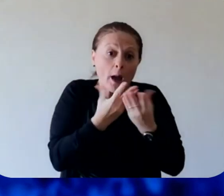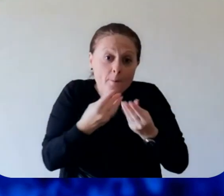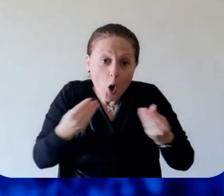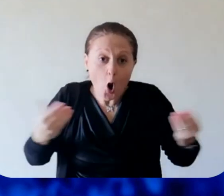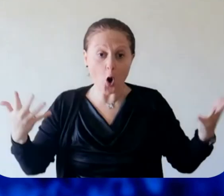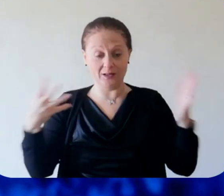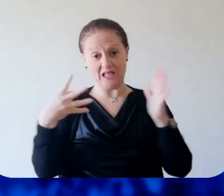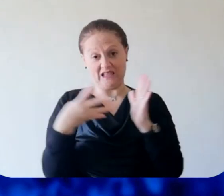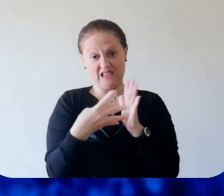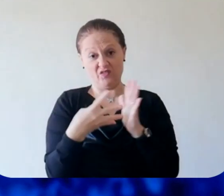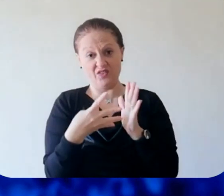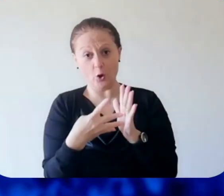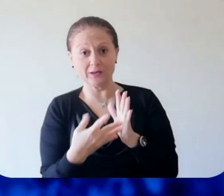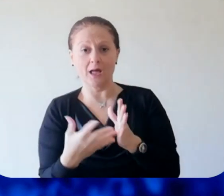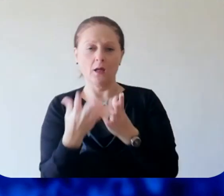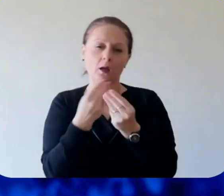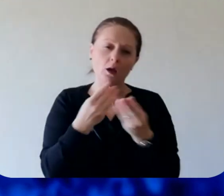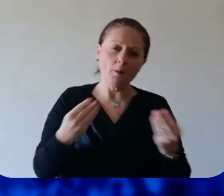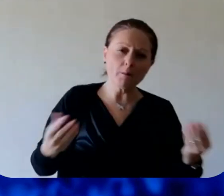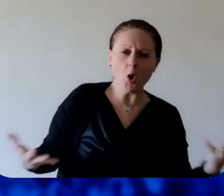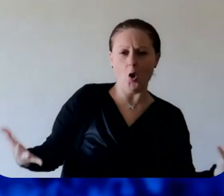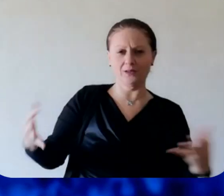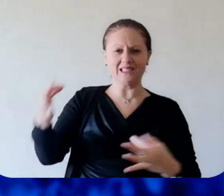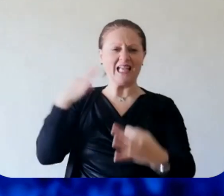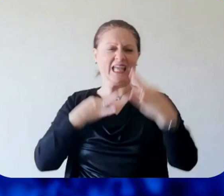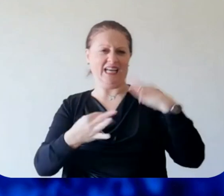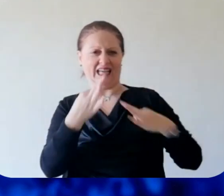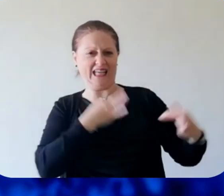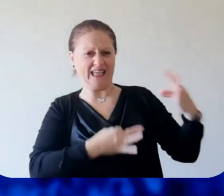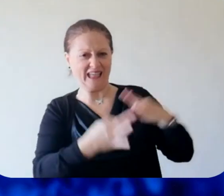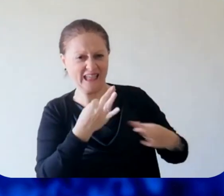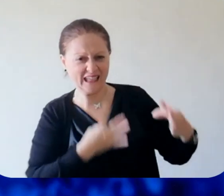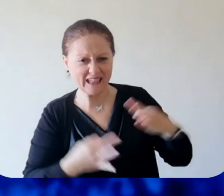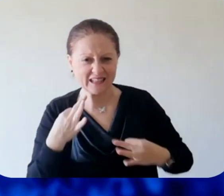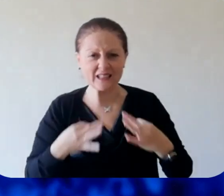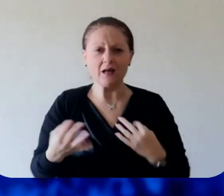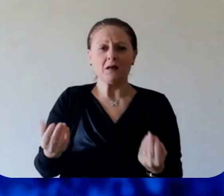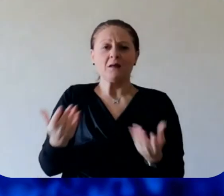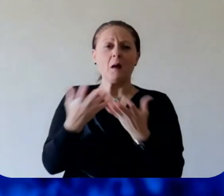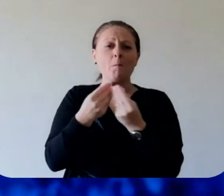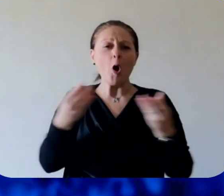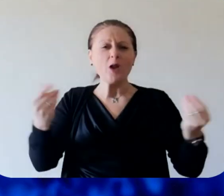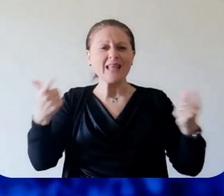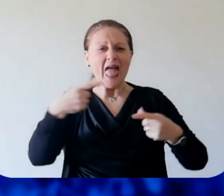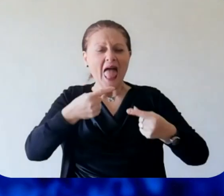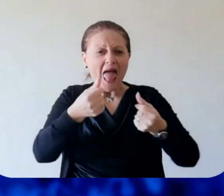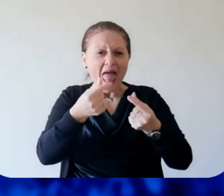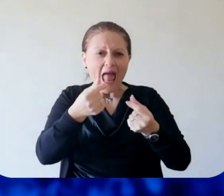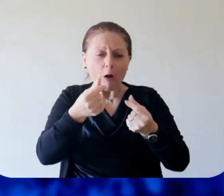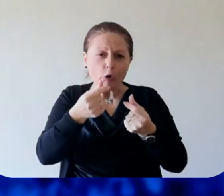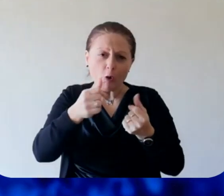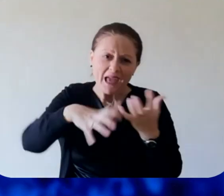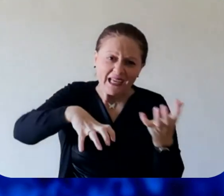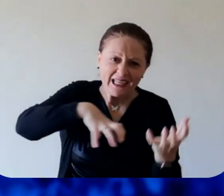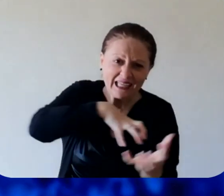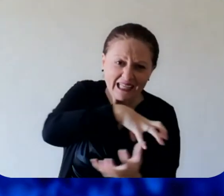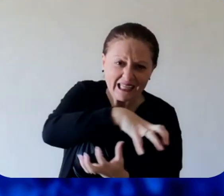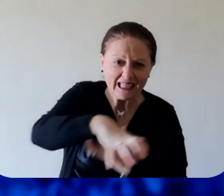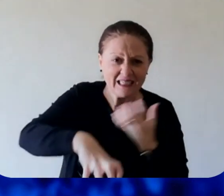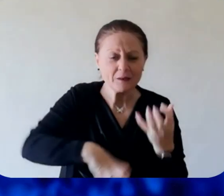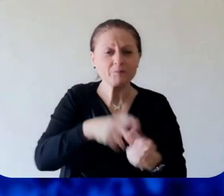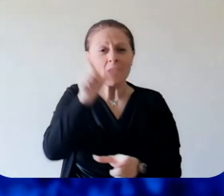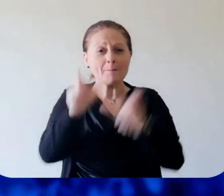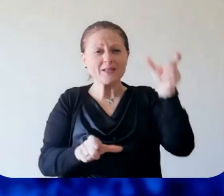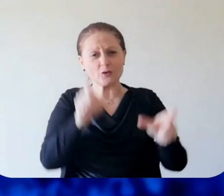alcuni momenti, lo devo dire, e con parecchie critiche, vedendo in ginocchio interi settori della nostra economia cittadina, a tenere